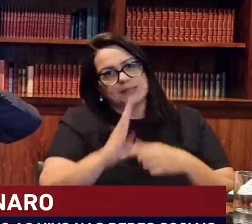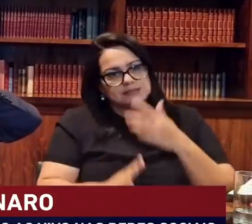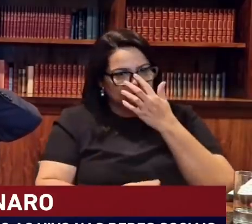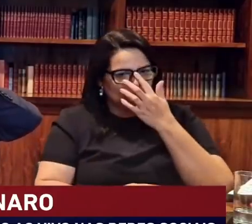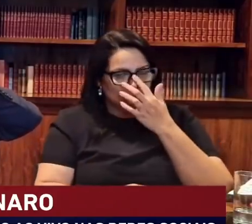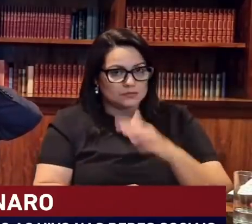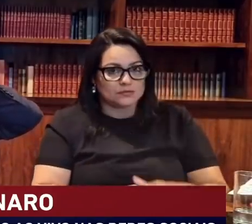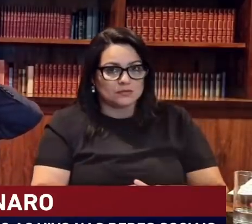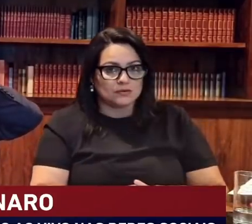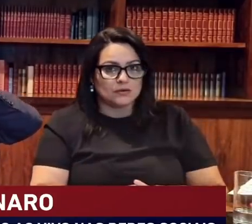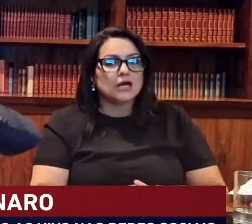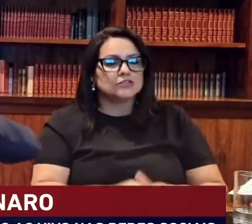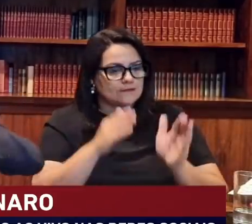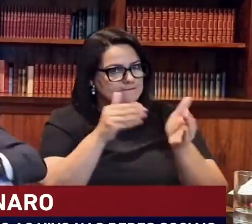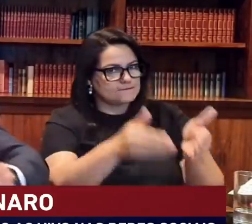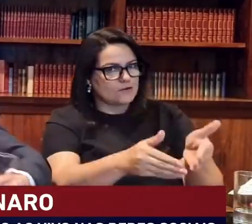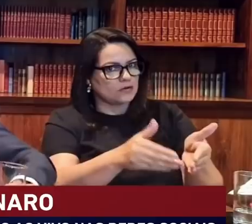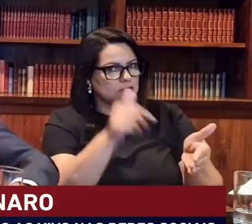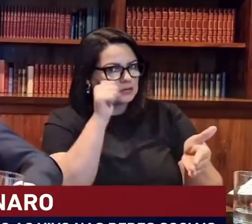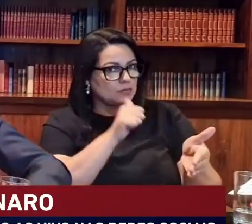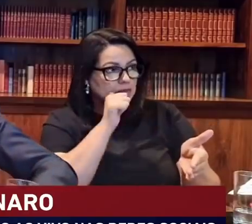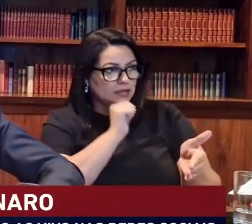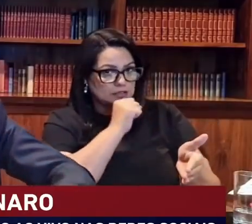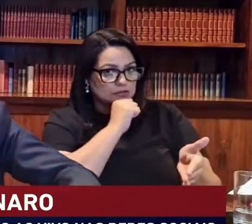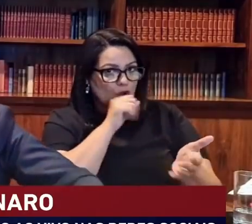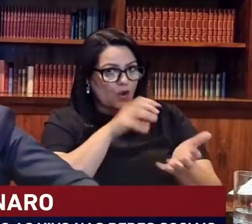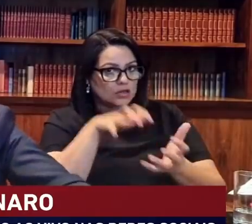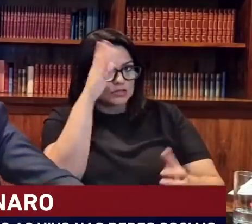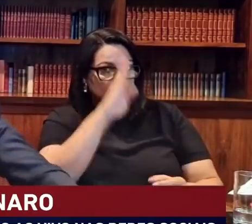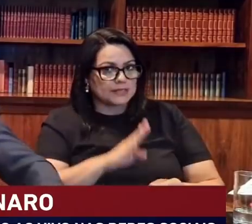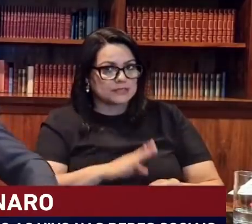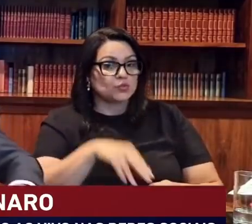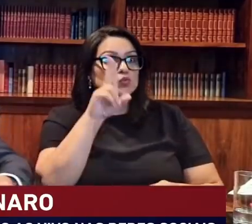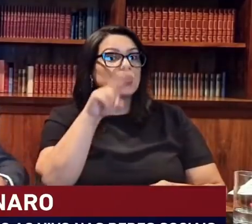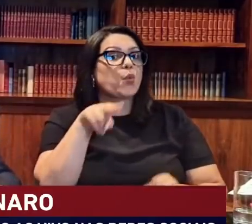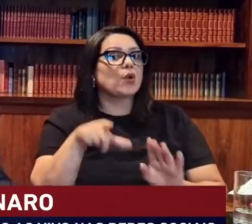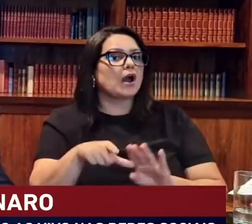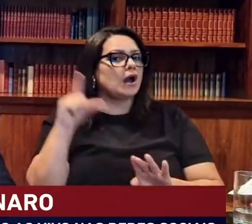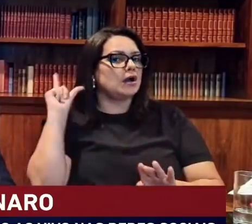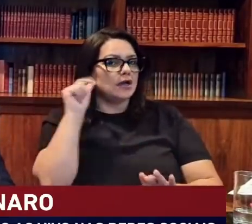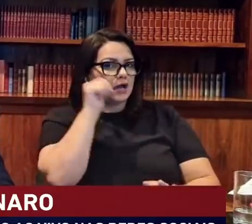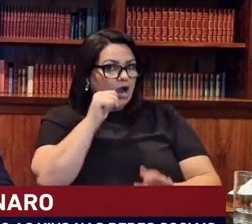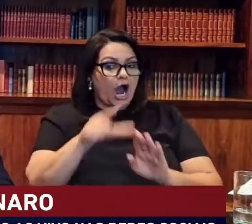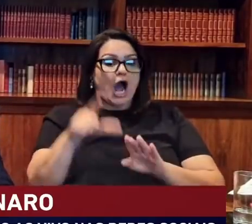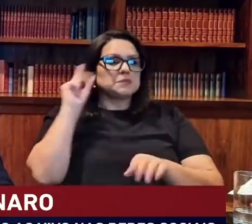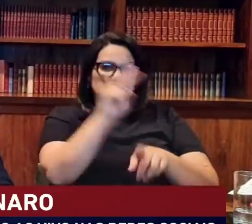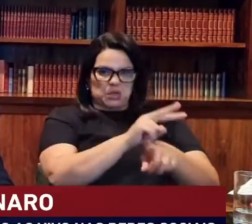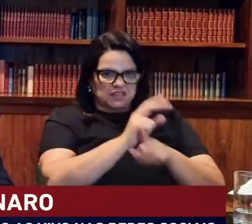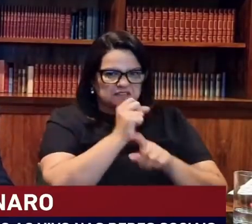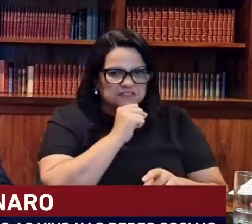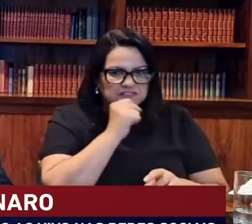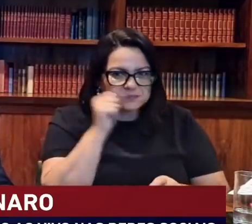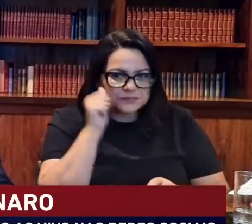focar na proteção da mulher idosa no Brasil. Nunca a mulher idosa foi tão protegida como agora no seu governo.